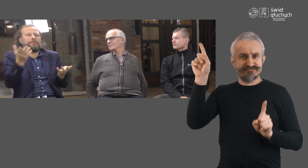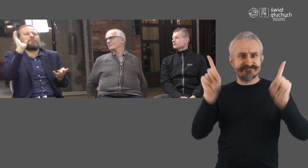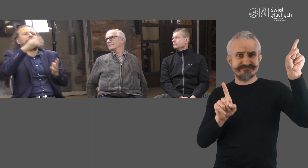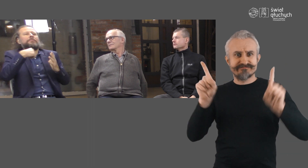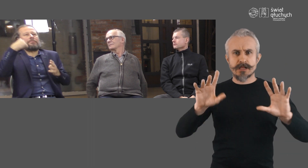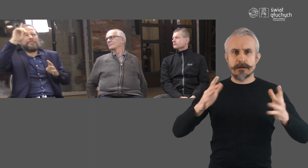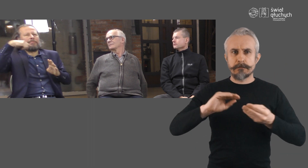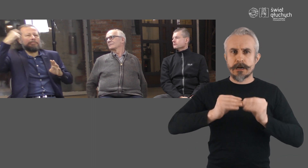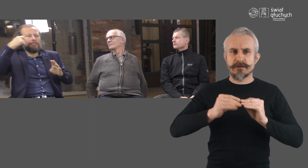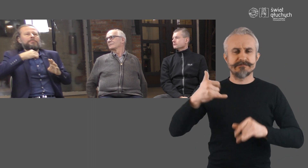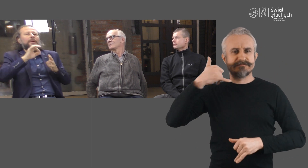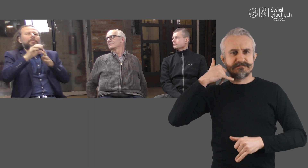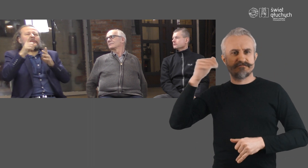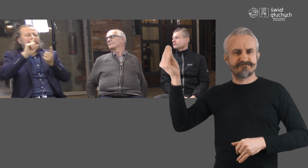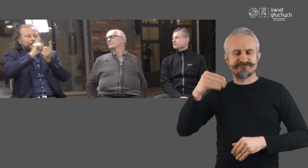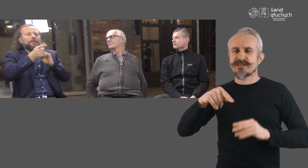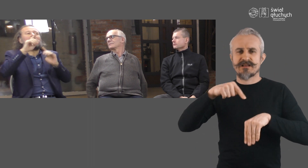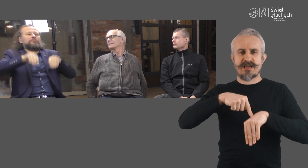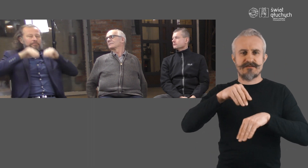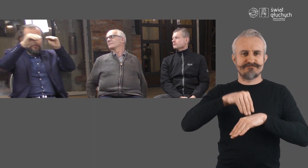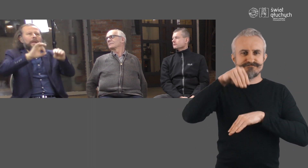prostu takimi gestami migała.